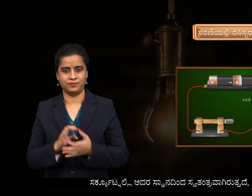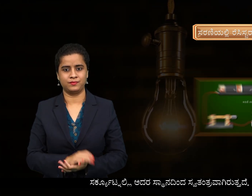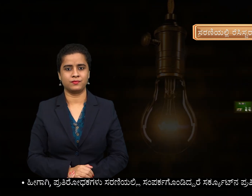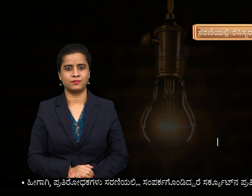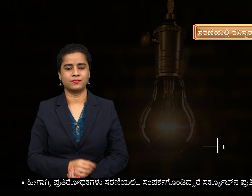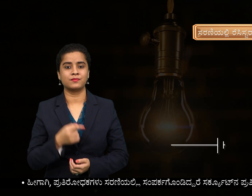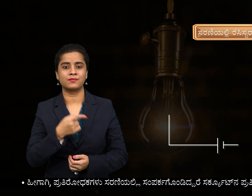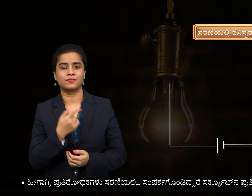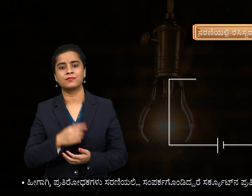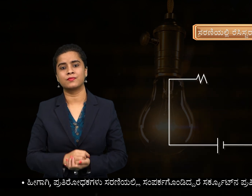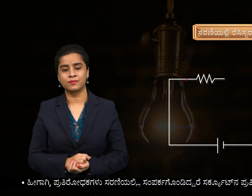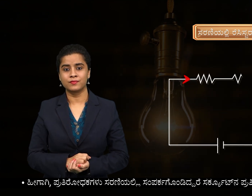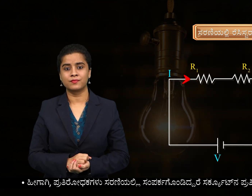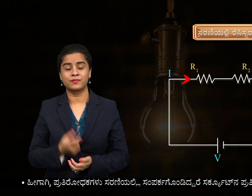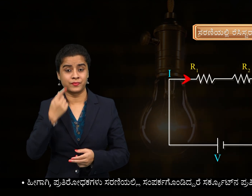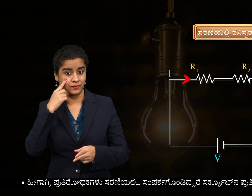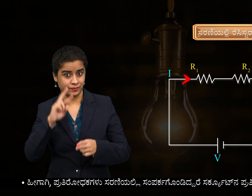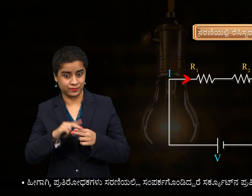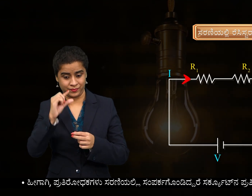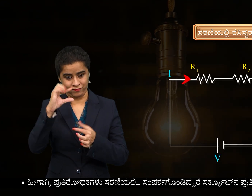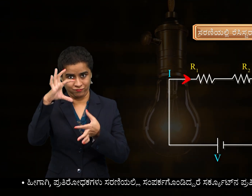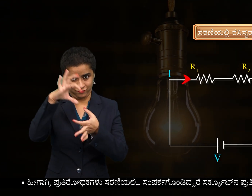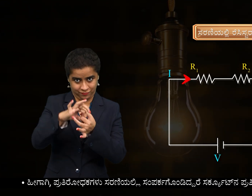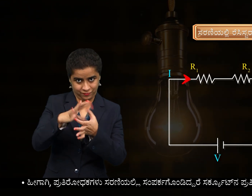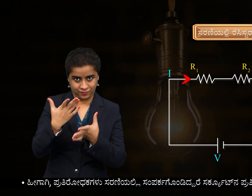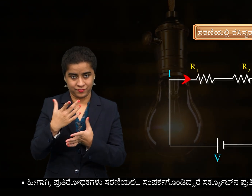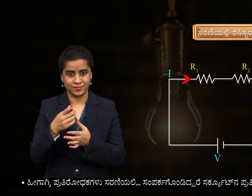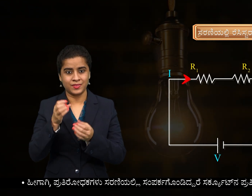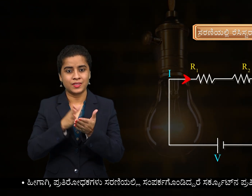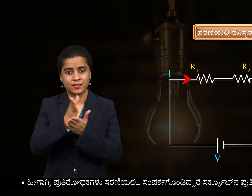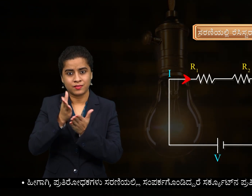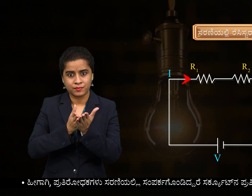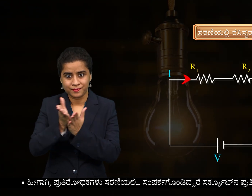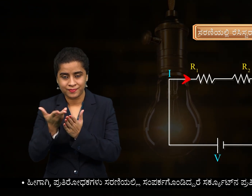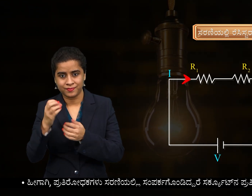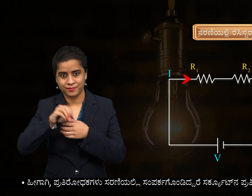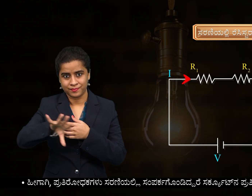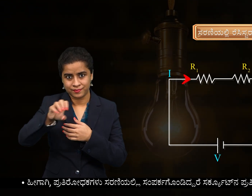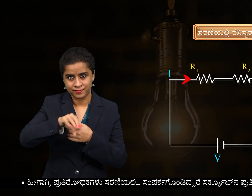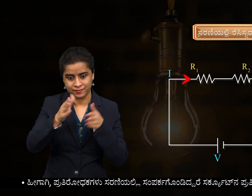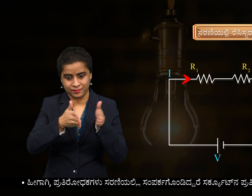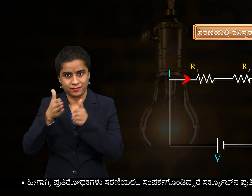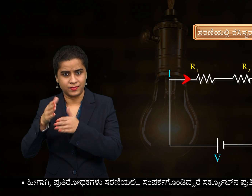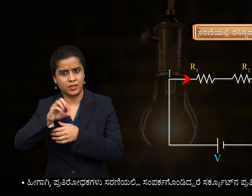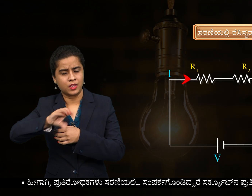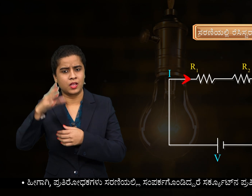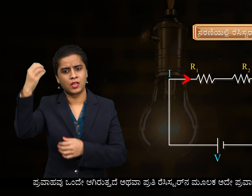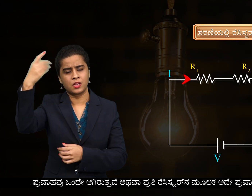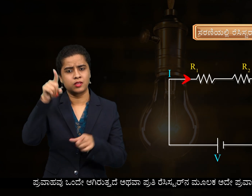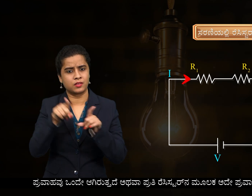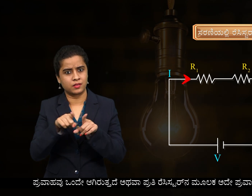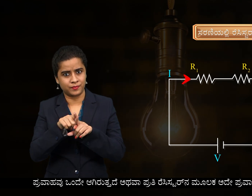ಸ್ವಾತಂತ್ರ್ಯವಾಗಿರುತ್ತದೆ. ಹೀಗಾಗಿ ಪ್ರತಿರೋಧಕಗಳು ಸರಣಿಯಲ್ಲಿ ಸಂಪರ್ಕಗೊಂಡಿದ್ದರೆ ಸರ್ಕ್ಯೂಟ್ನ ಪ್ರತಿಯೊಂದು